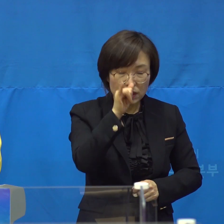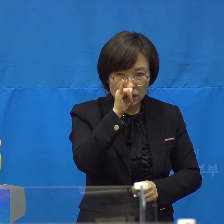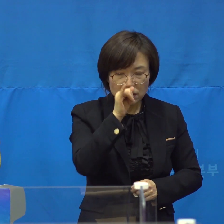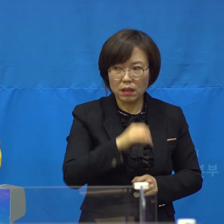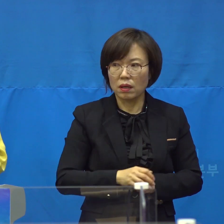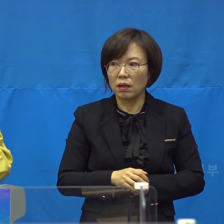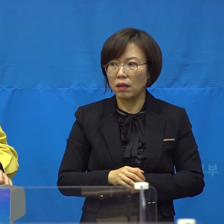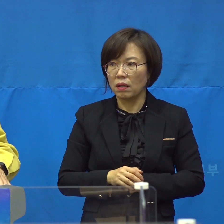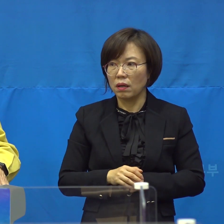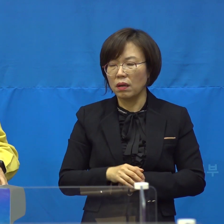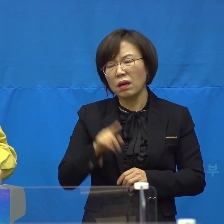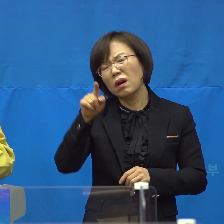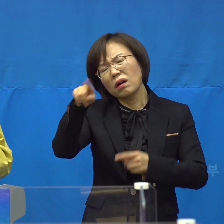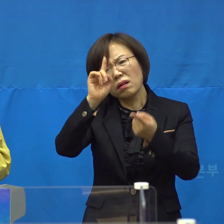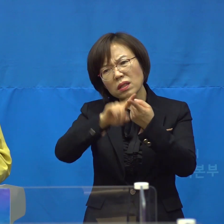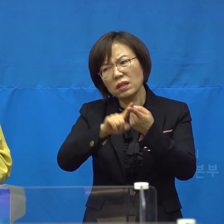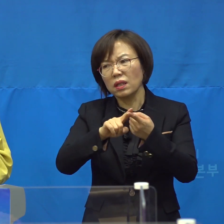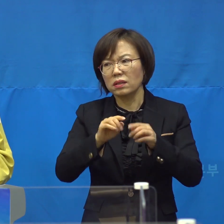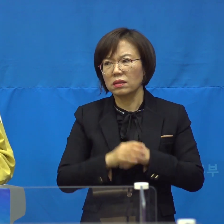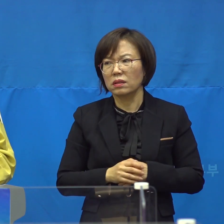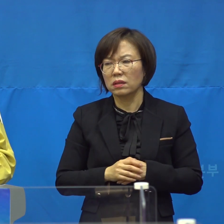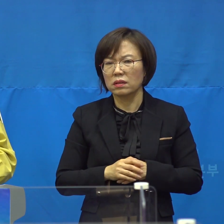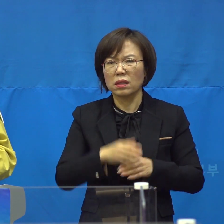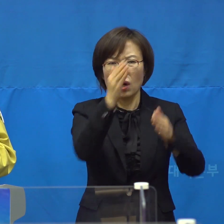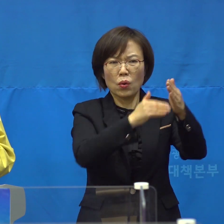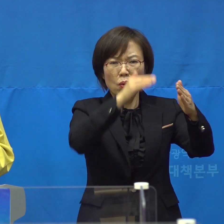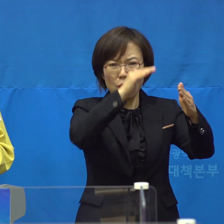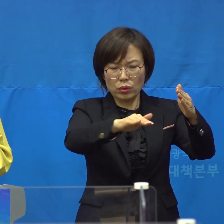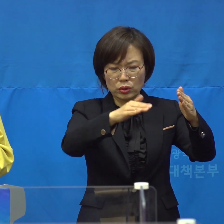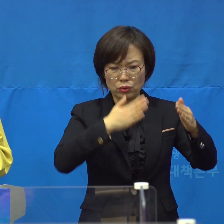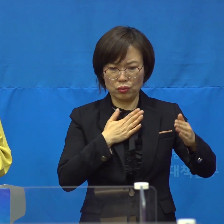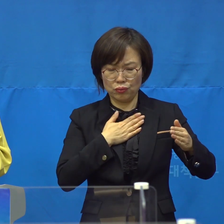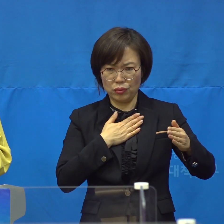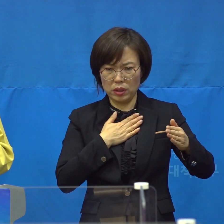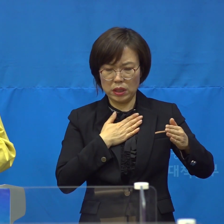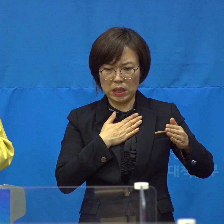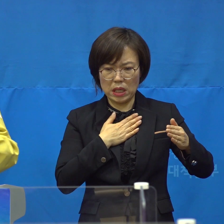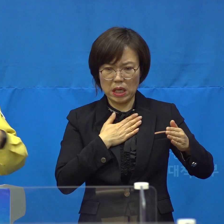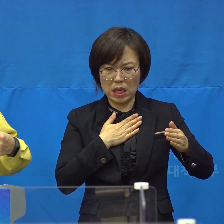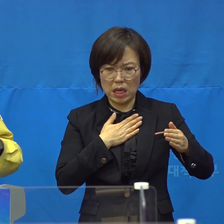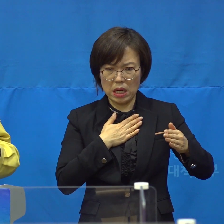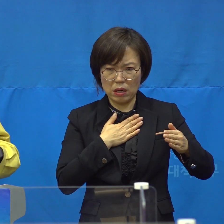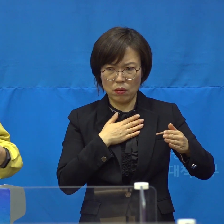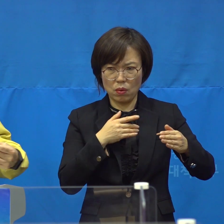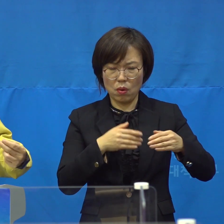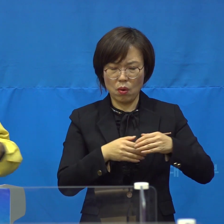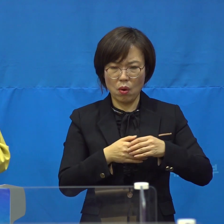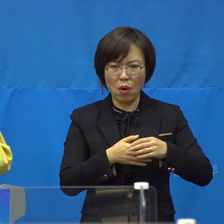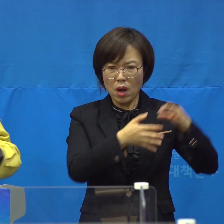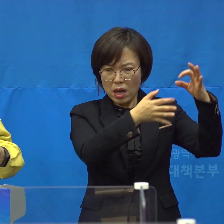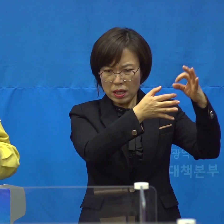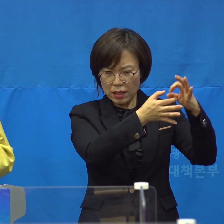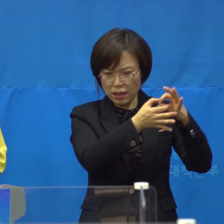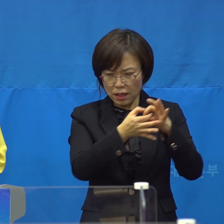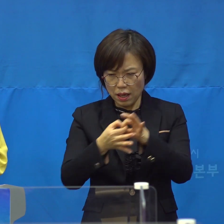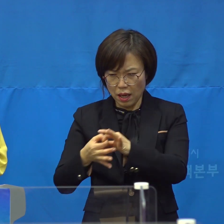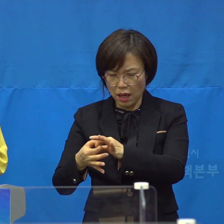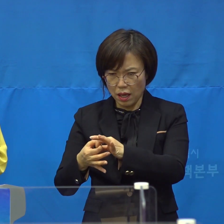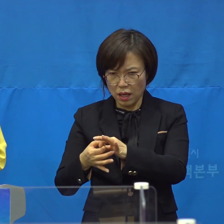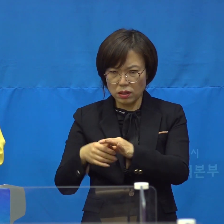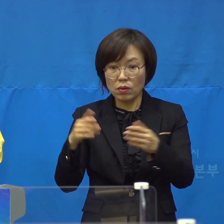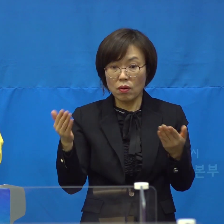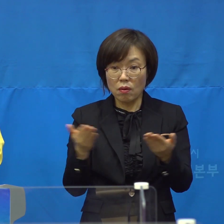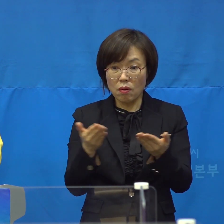뭐 보셨을 때 실제 그 정도 어려움이 그런데 그거는 사실 그 공식적으로 저희들하고 한라인이 그 안에서 계속 지금 우리